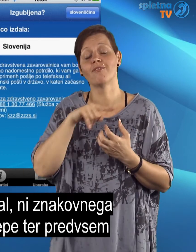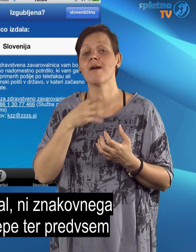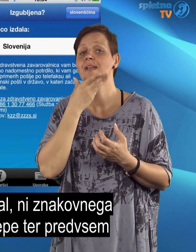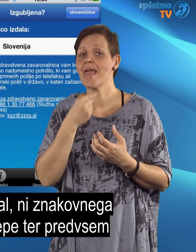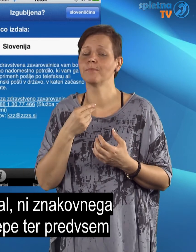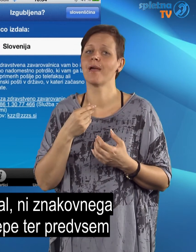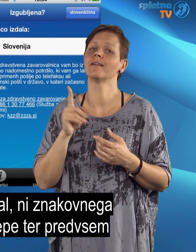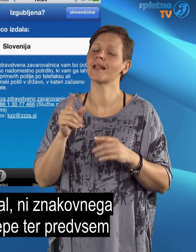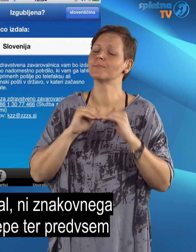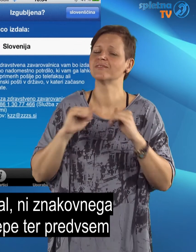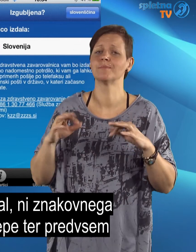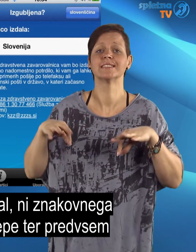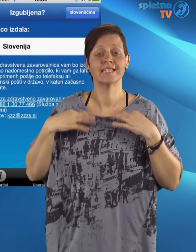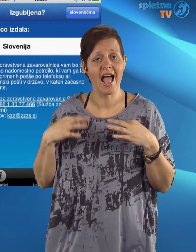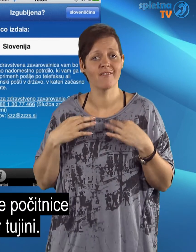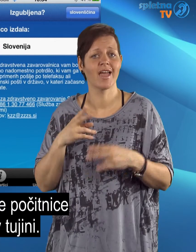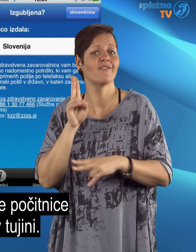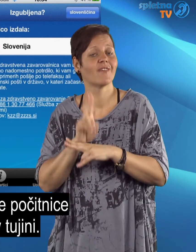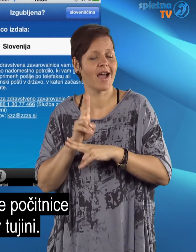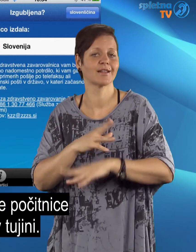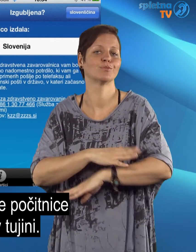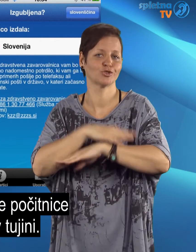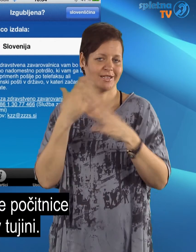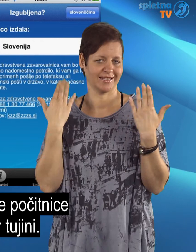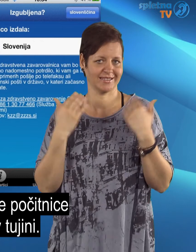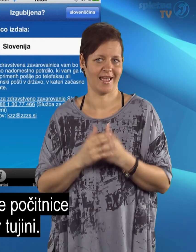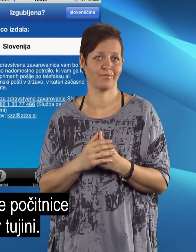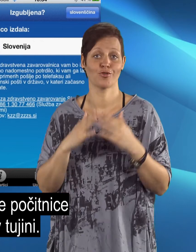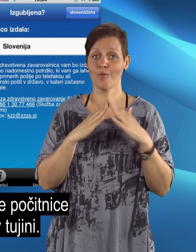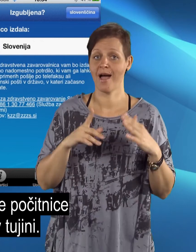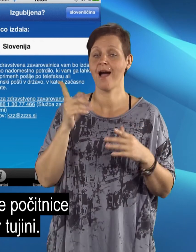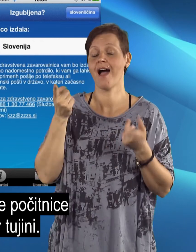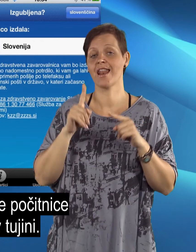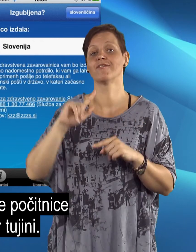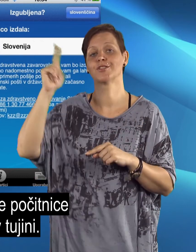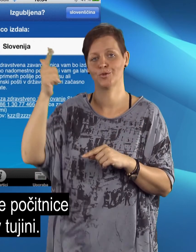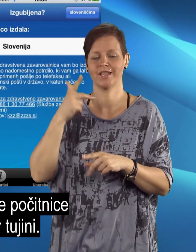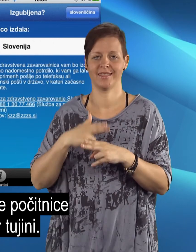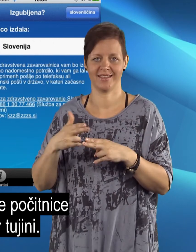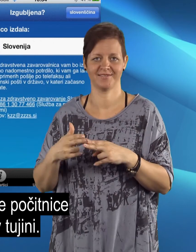Želimo vam lepe ter predvsem zdrave in varne počitnice, doma ali v tujini.